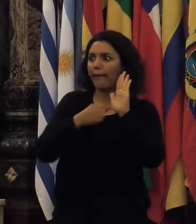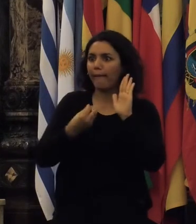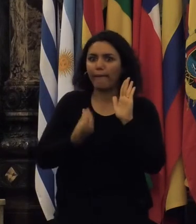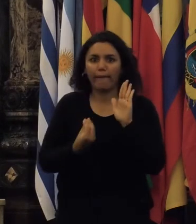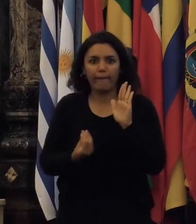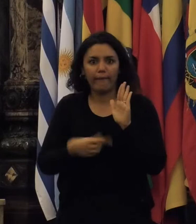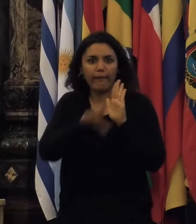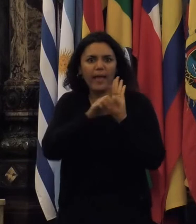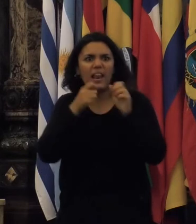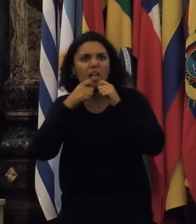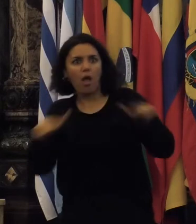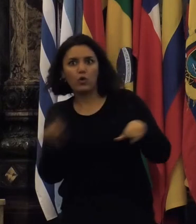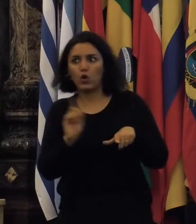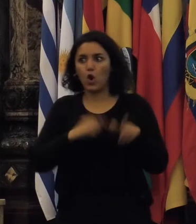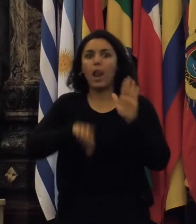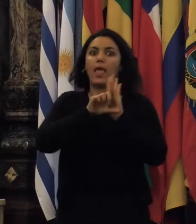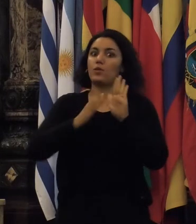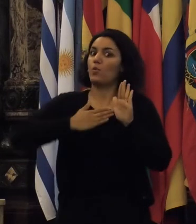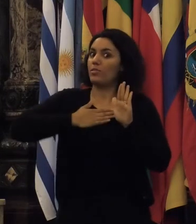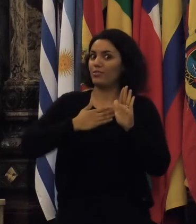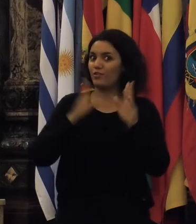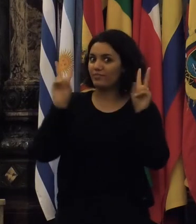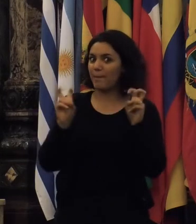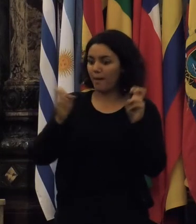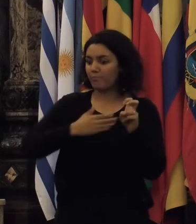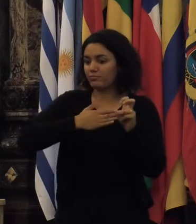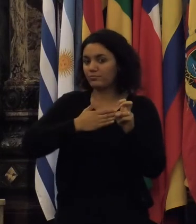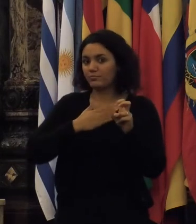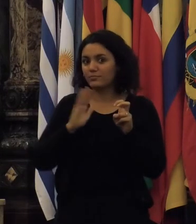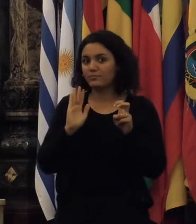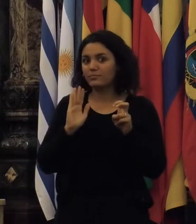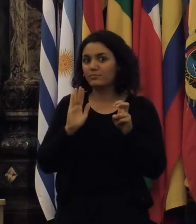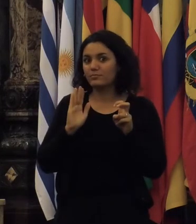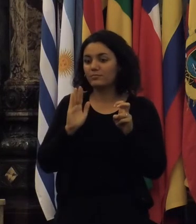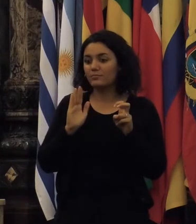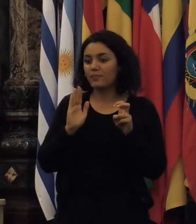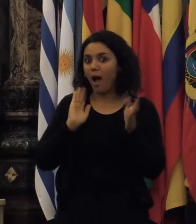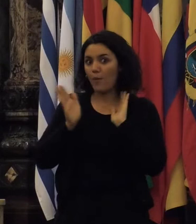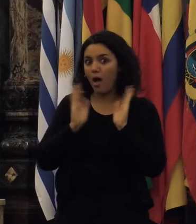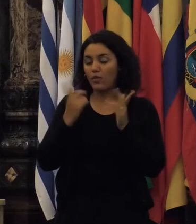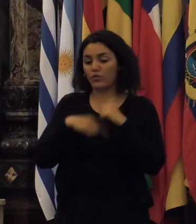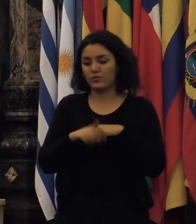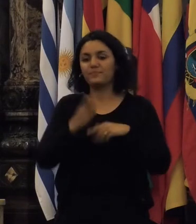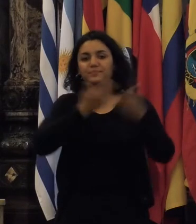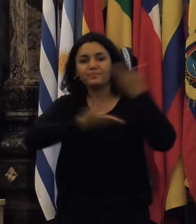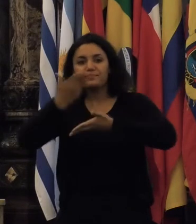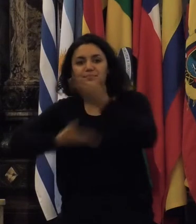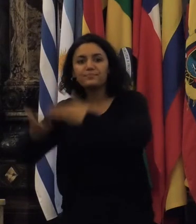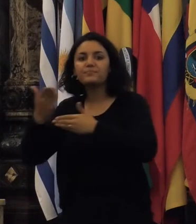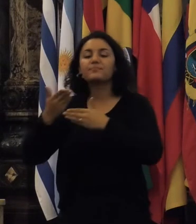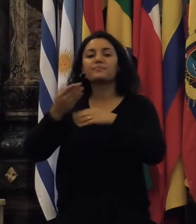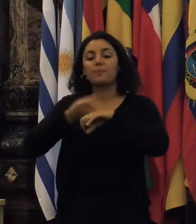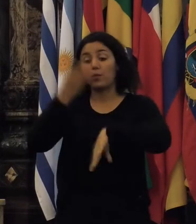son... Hablar de ley es nuestro campo. Entonces, cuando el diálogo con otras disciplinas nos